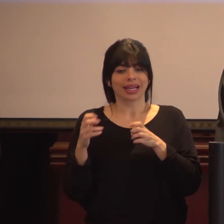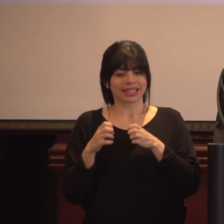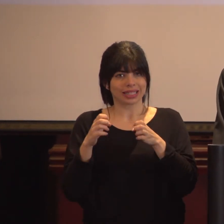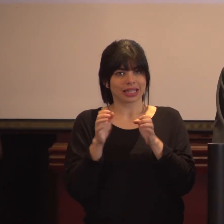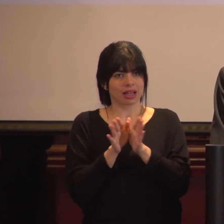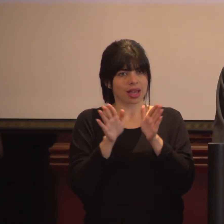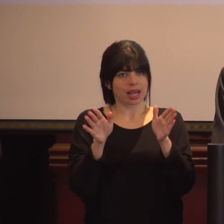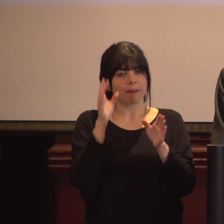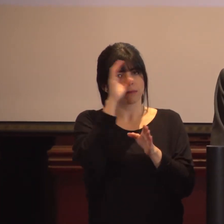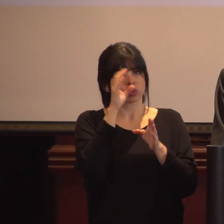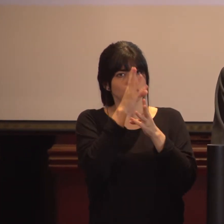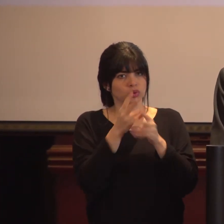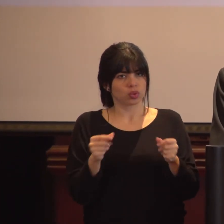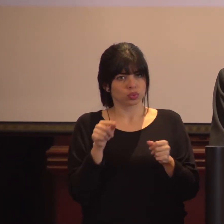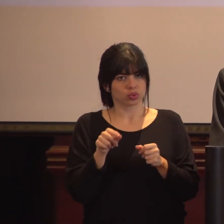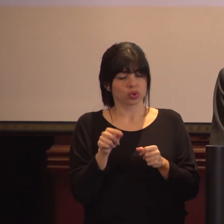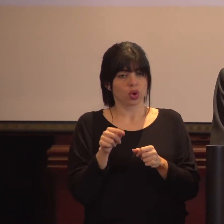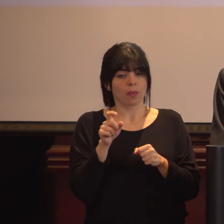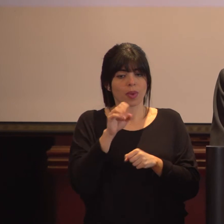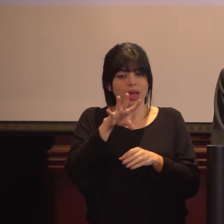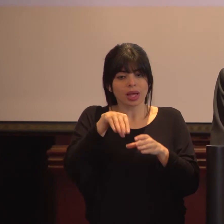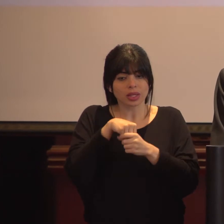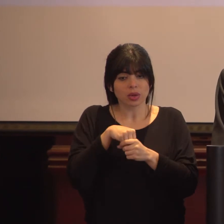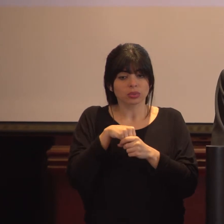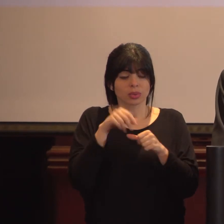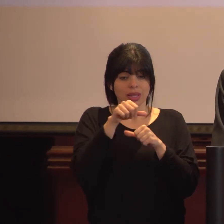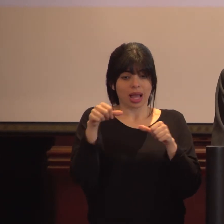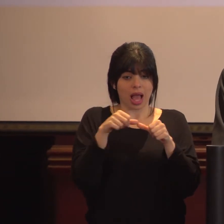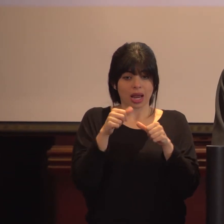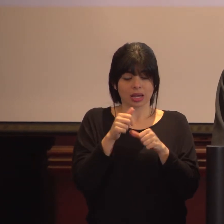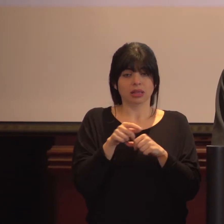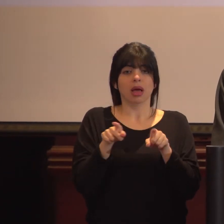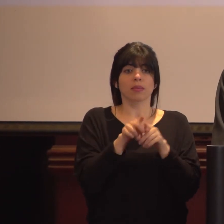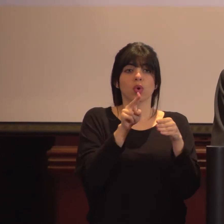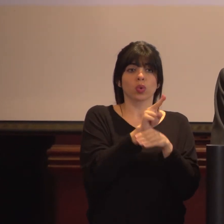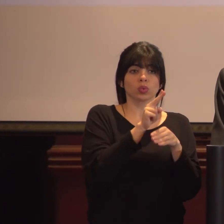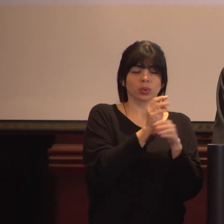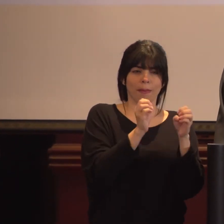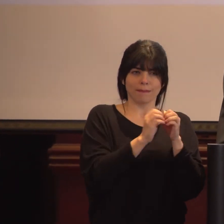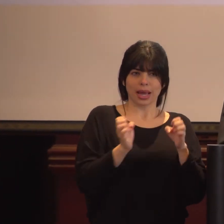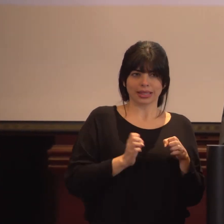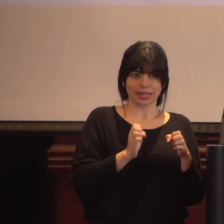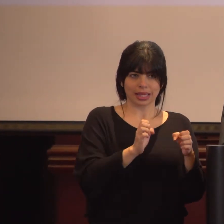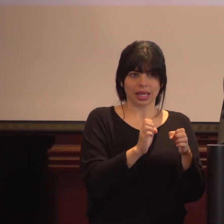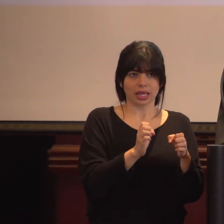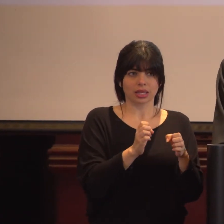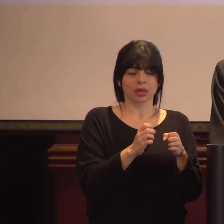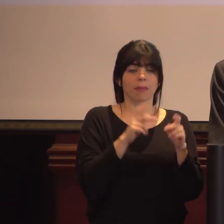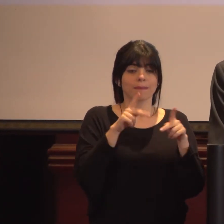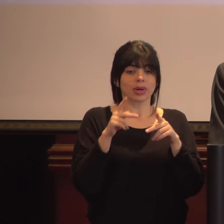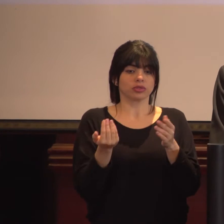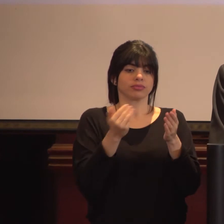integrales de soluciones que incluyan la integración local el uso estratégico del